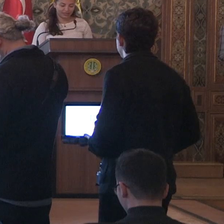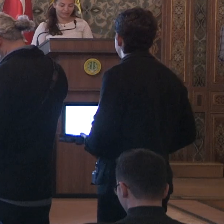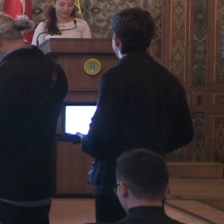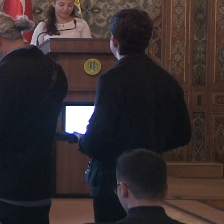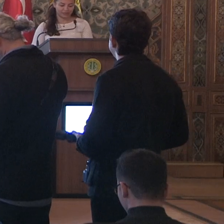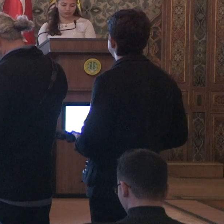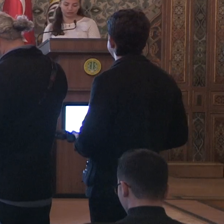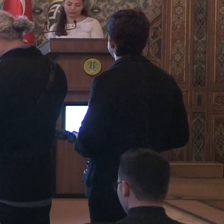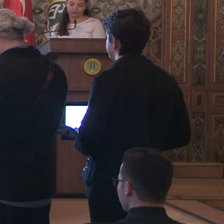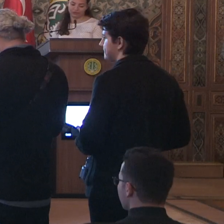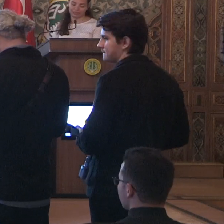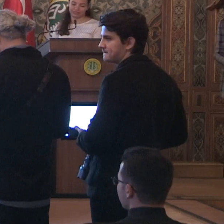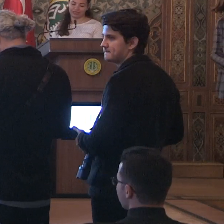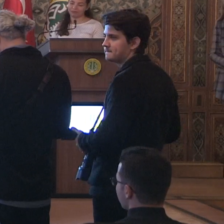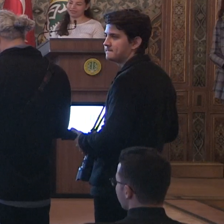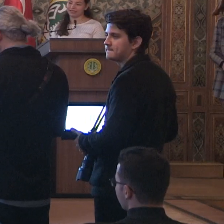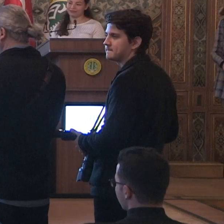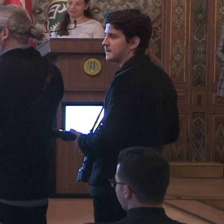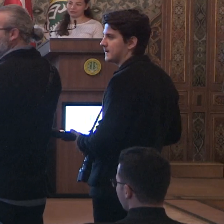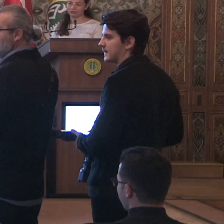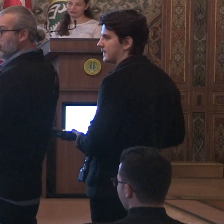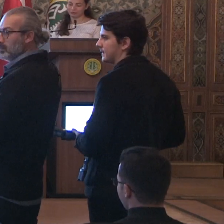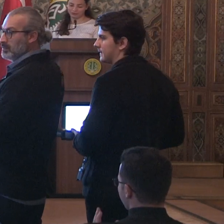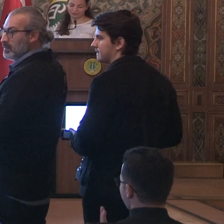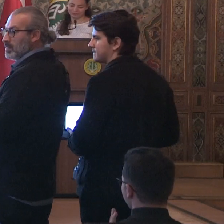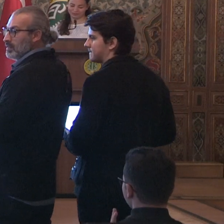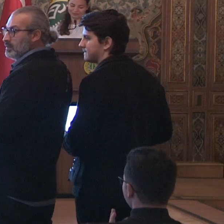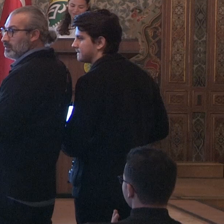hemen yine Nalan Bekir'i, doktor sayın Nalan Bekir'i davet ediyoruz.